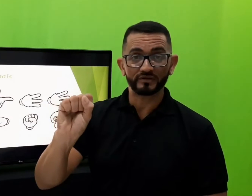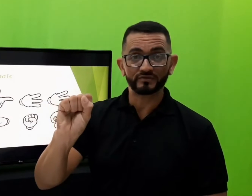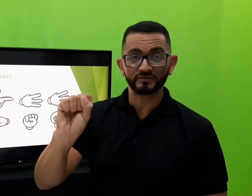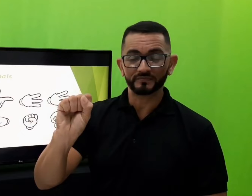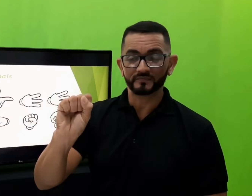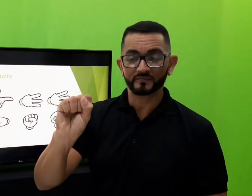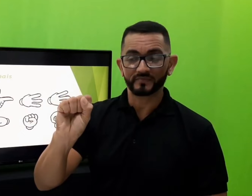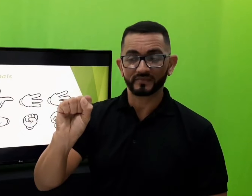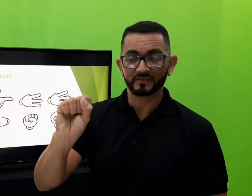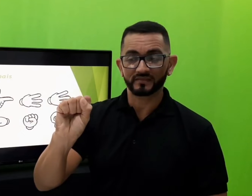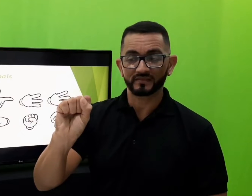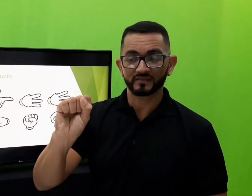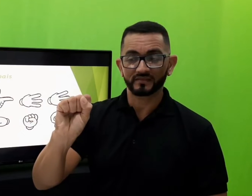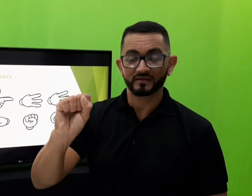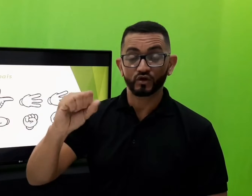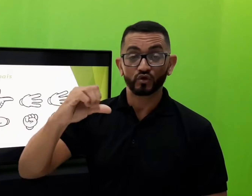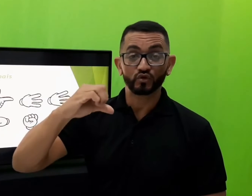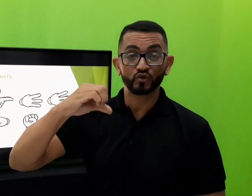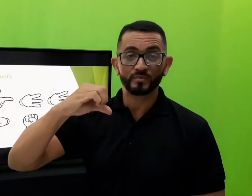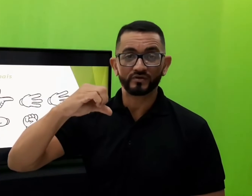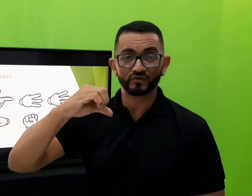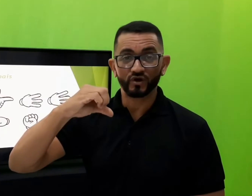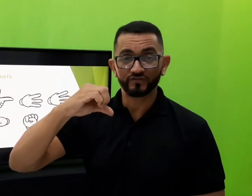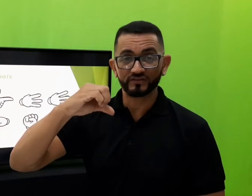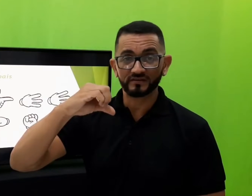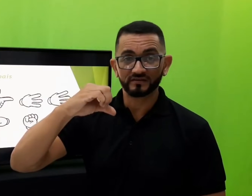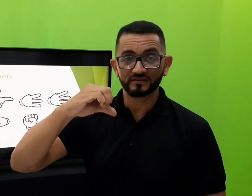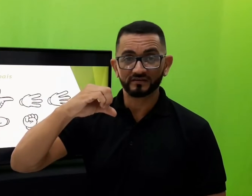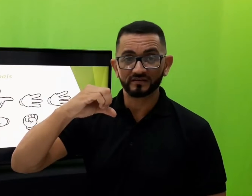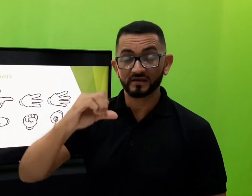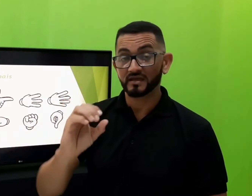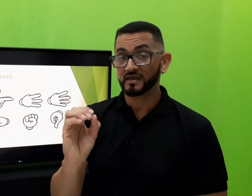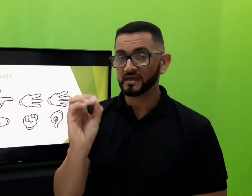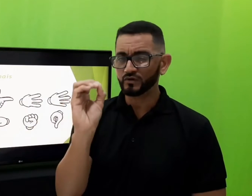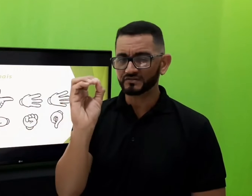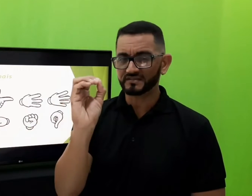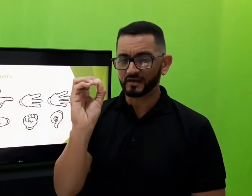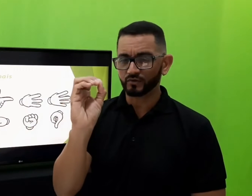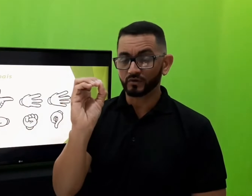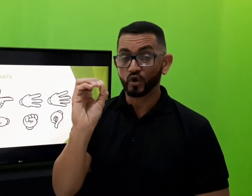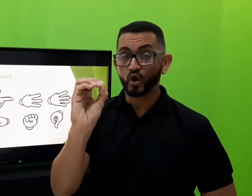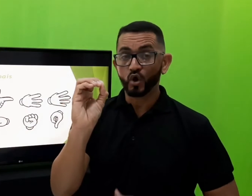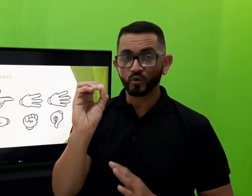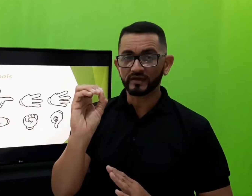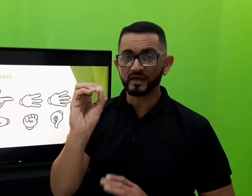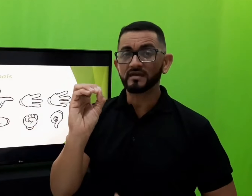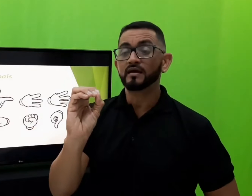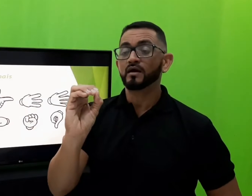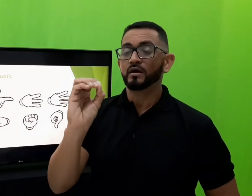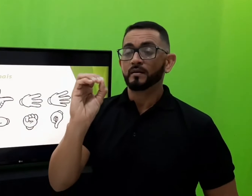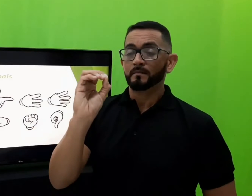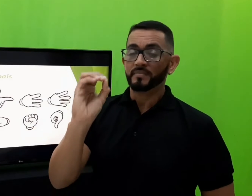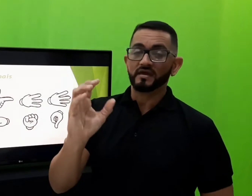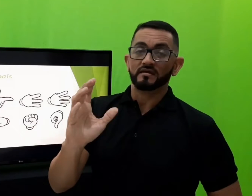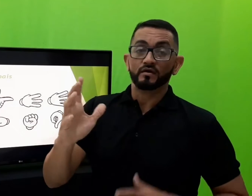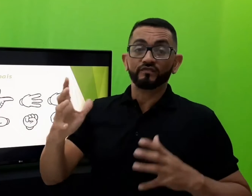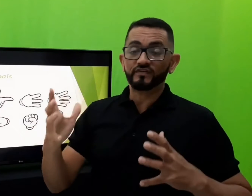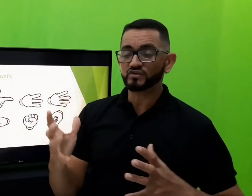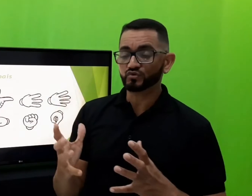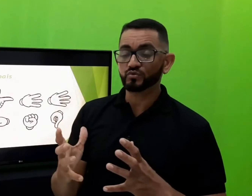8, o número 9 e o 0. Ok? Bem, eu fiz